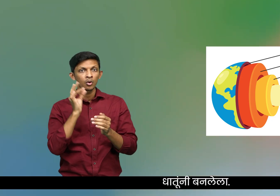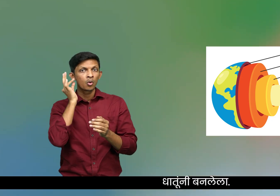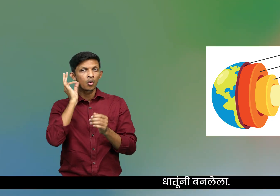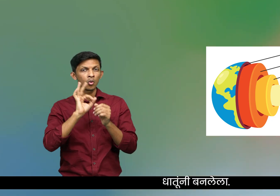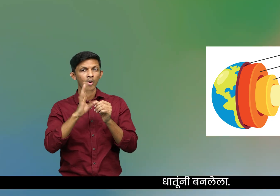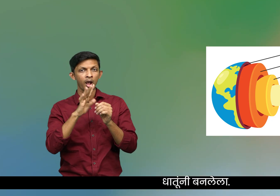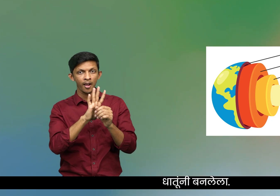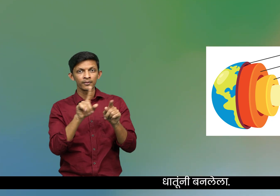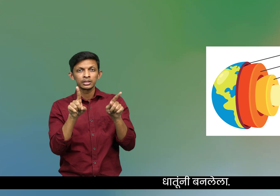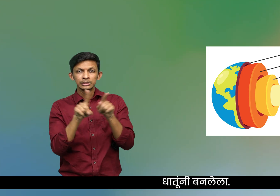धातूंनी बनलेला.